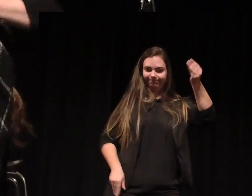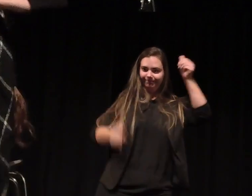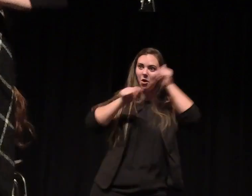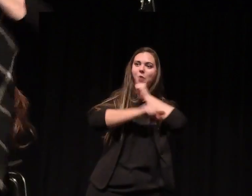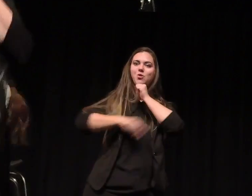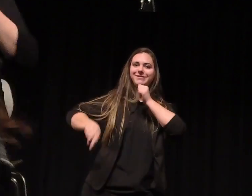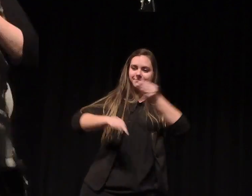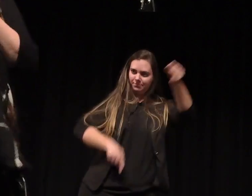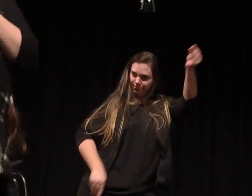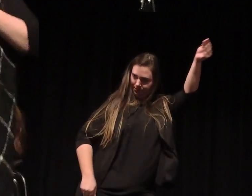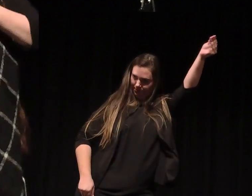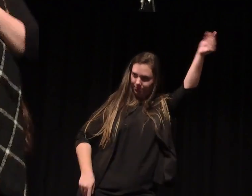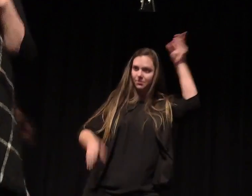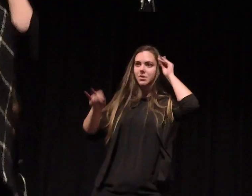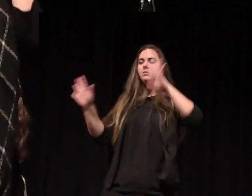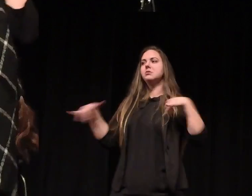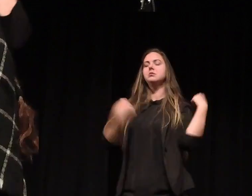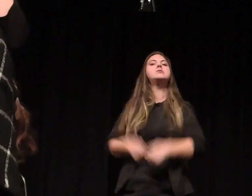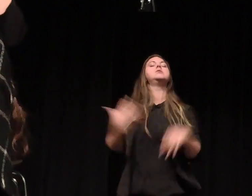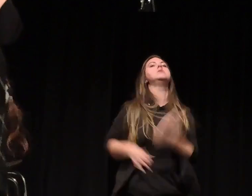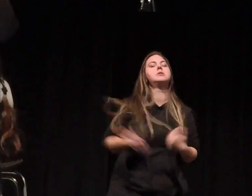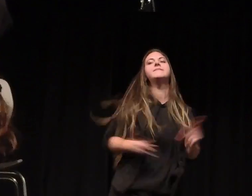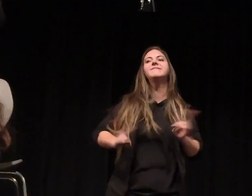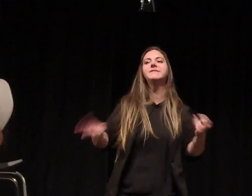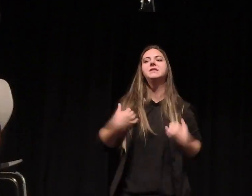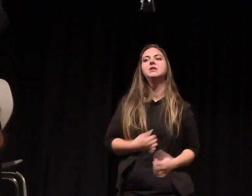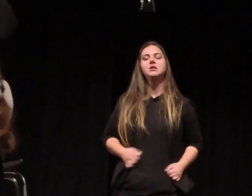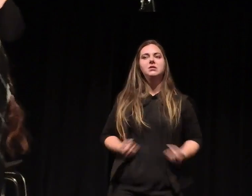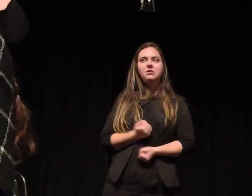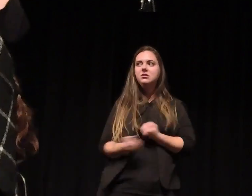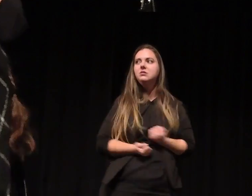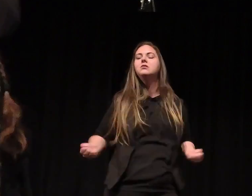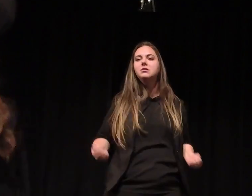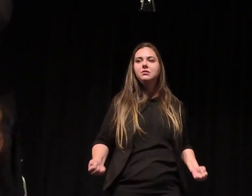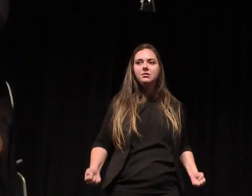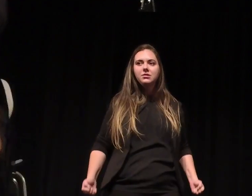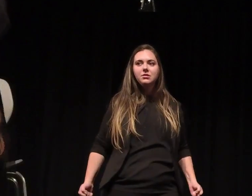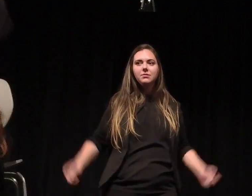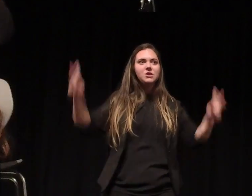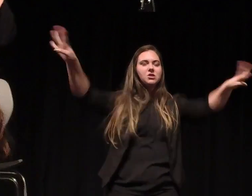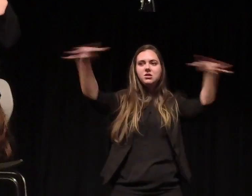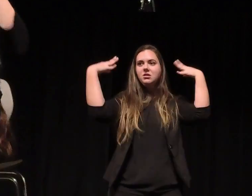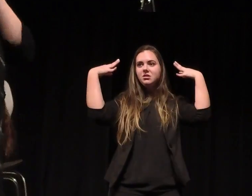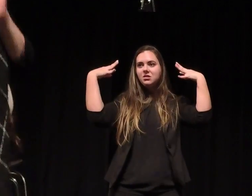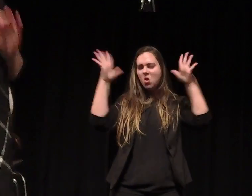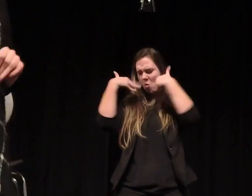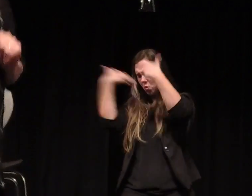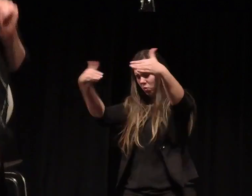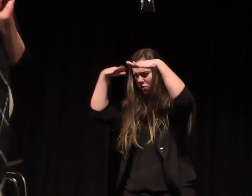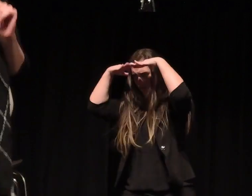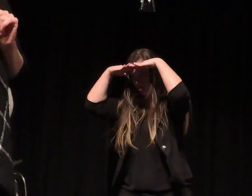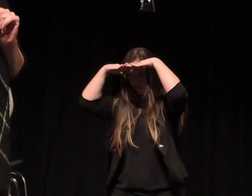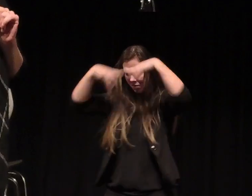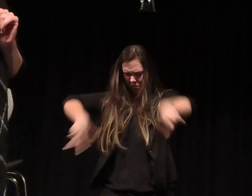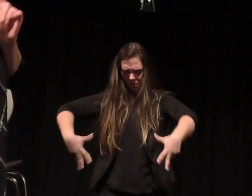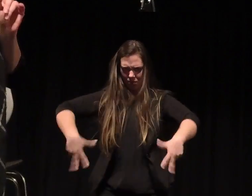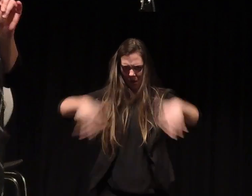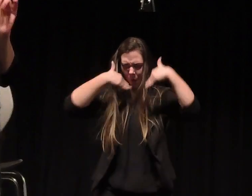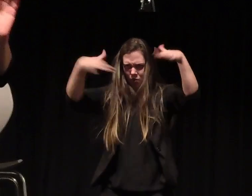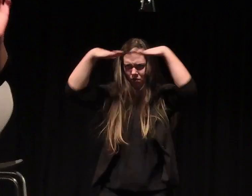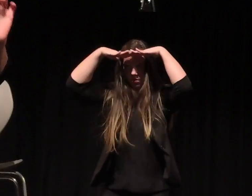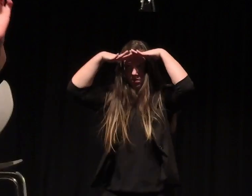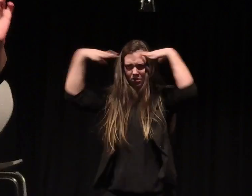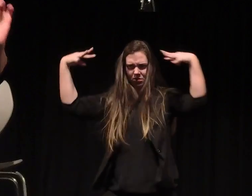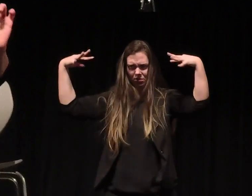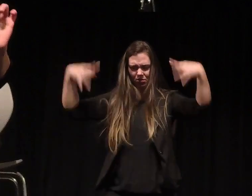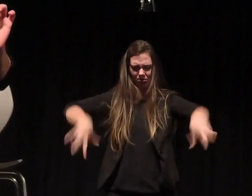de s'habiller, puis retourne chez lui, là, sans vouloir voir les gens. Il avait tellement honte de ce qui était arrivé. Une